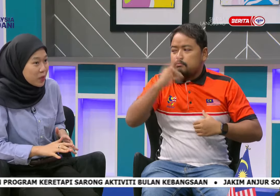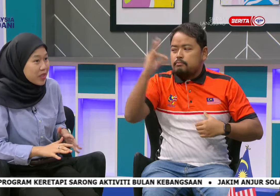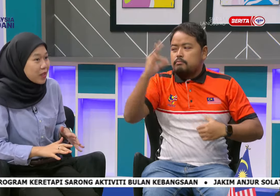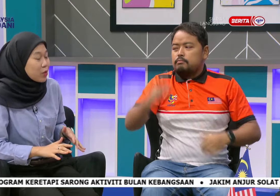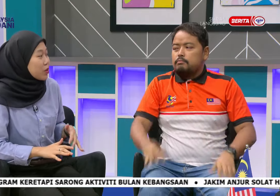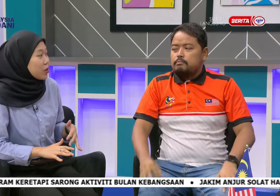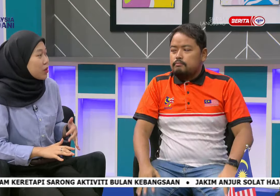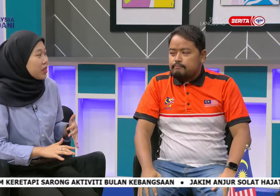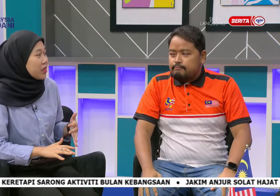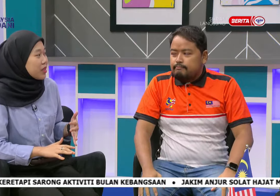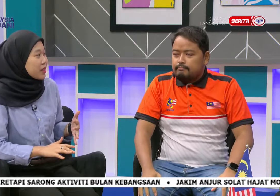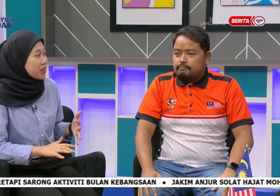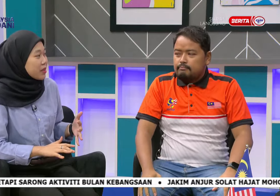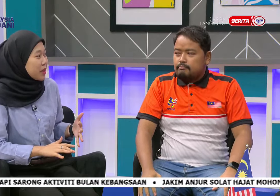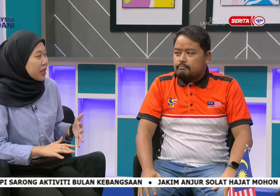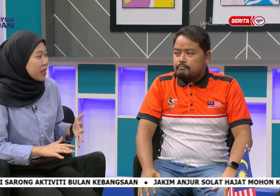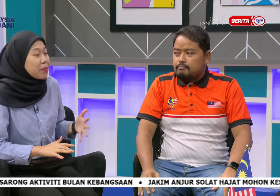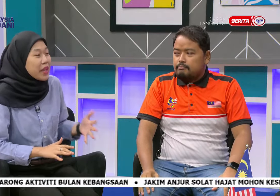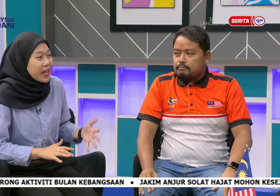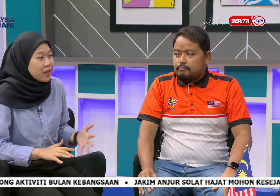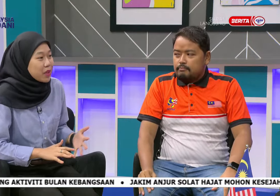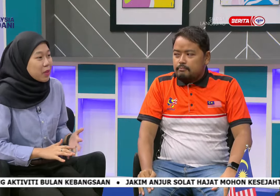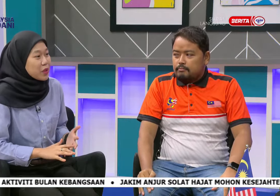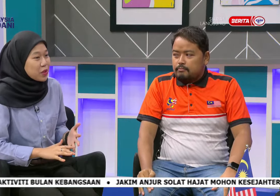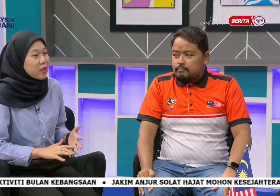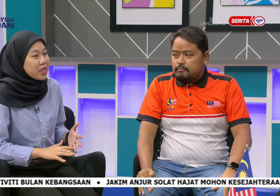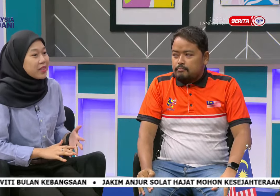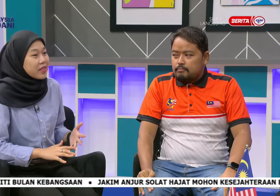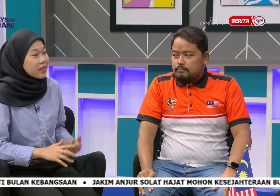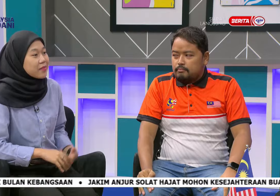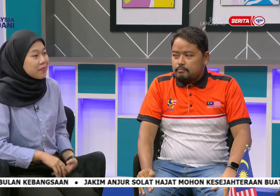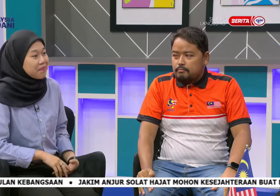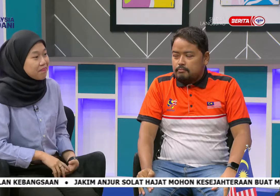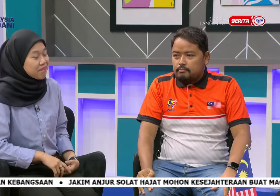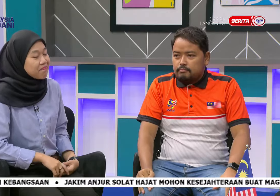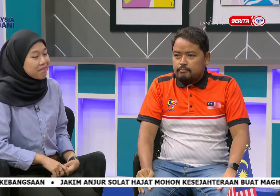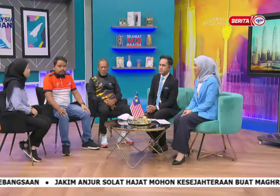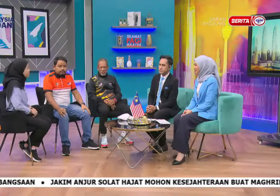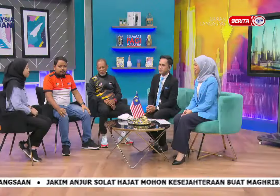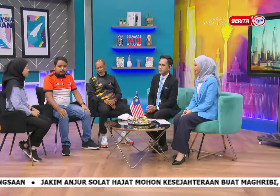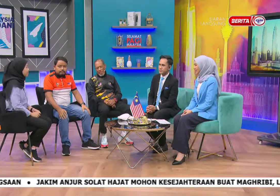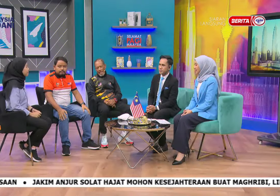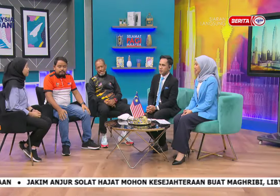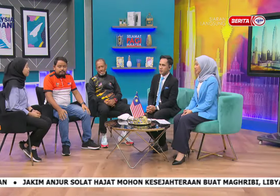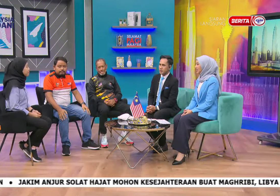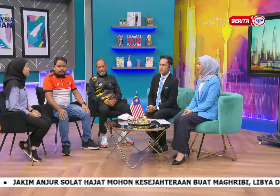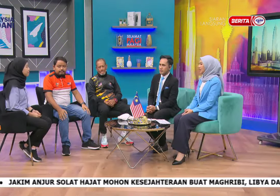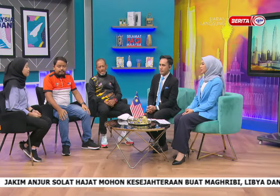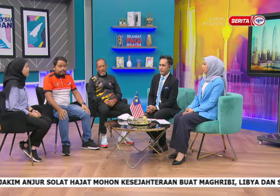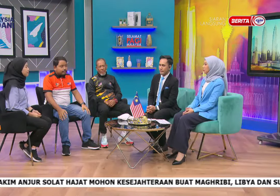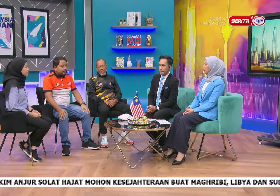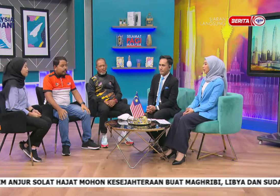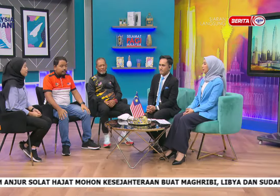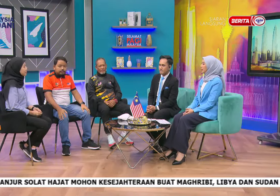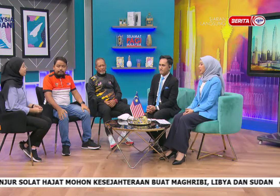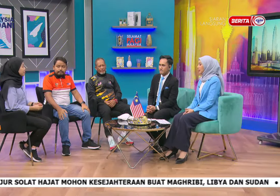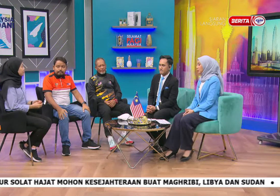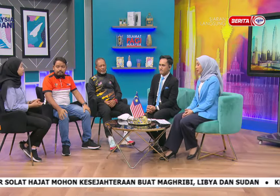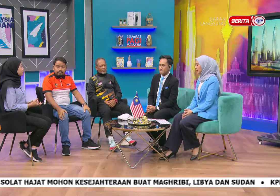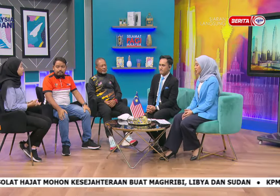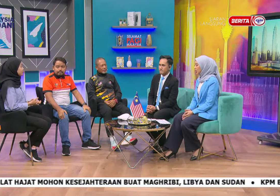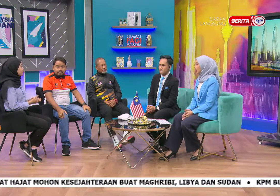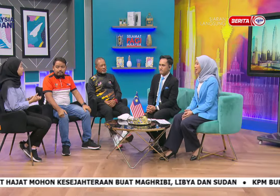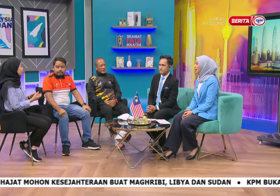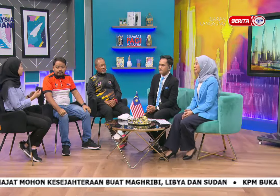rumah untuk dikiri sebagai kelebihan Bagi pasukan Malaysia Jadi mungkin boleh